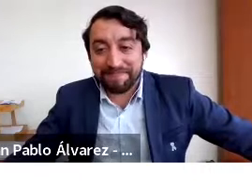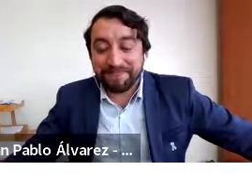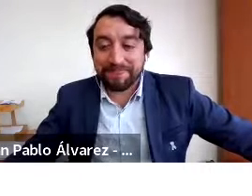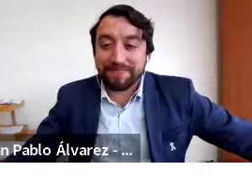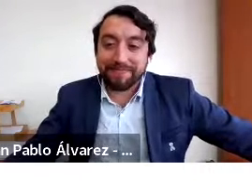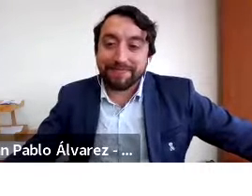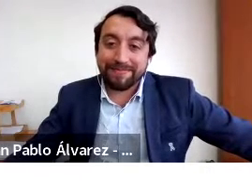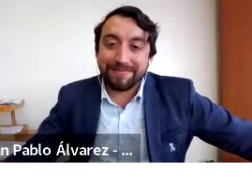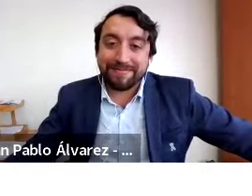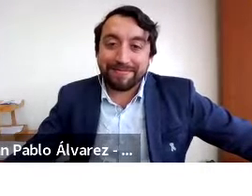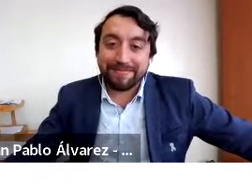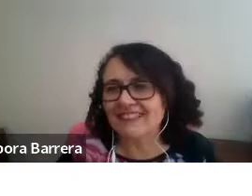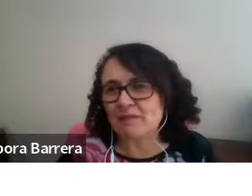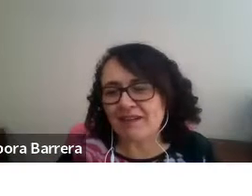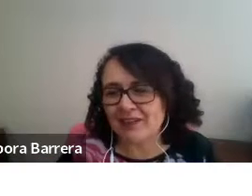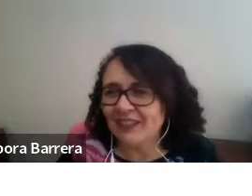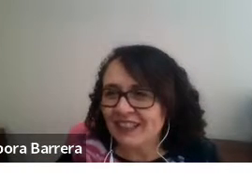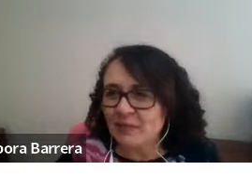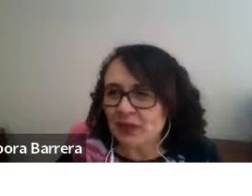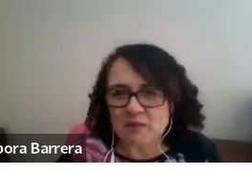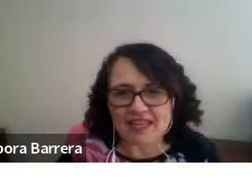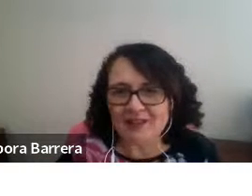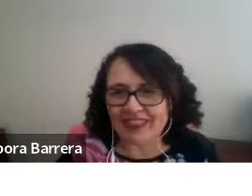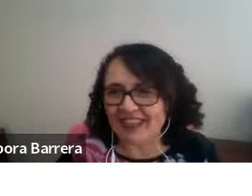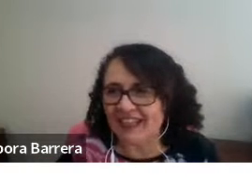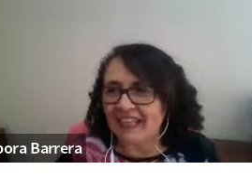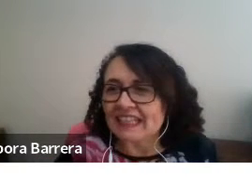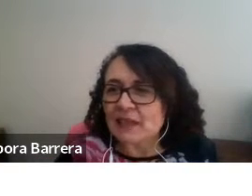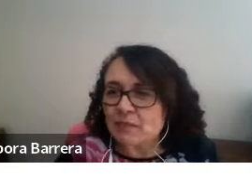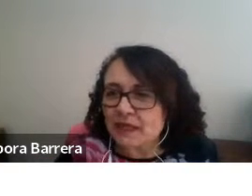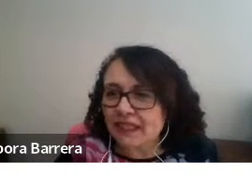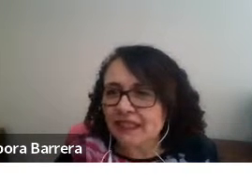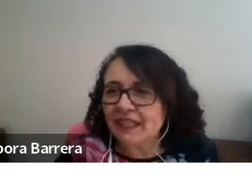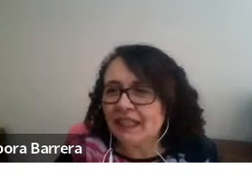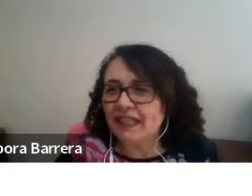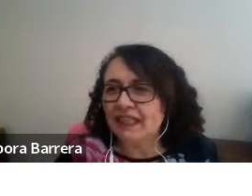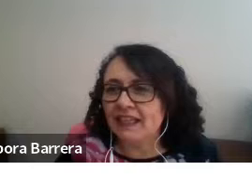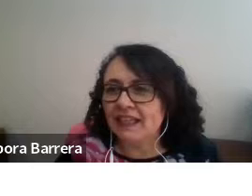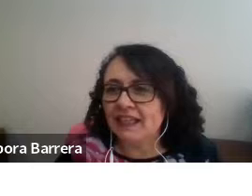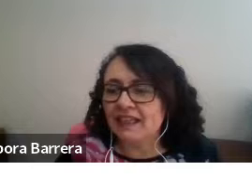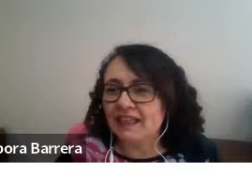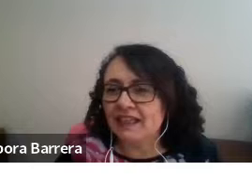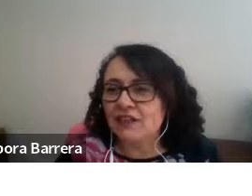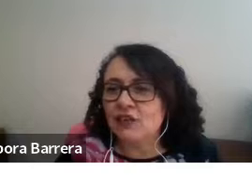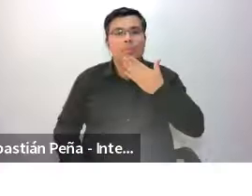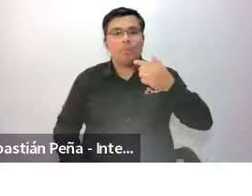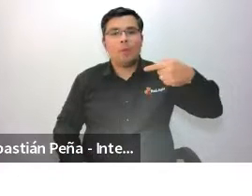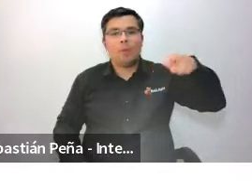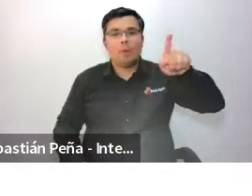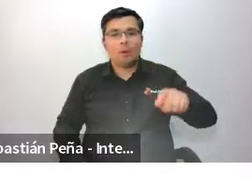gracias. Gracias, Juan Pablo, por acompañarnos hoy día. También